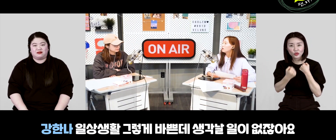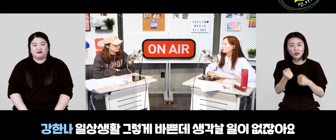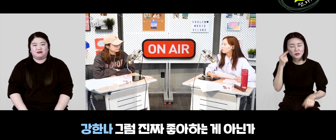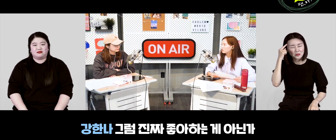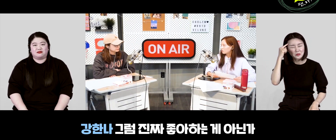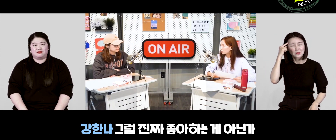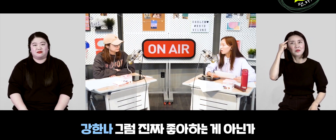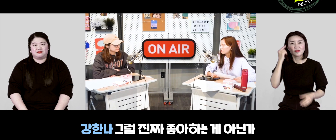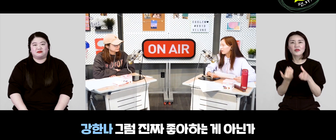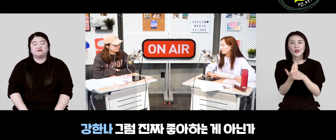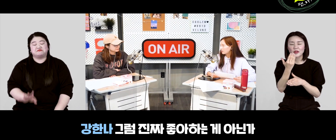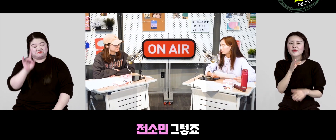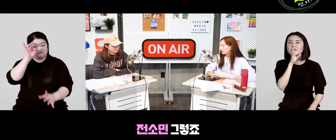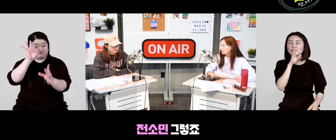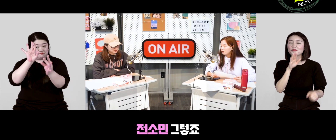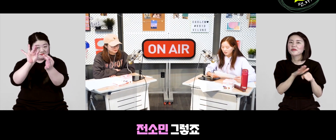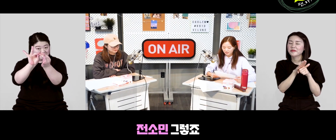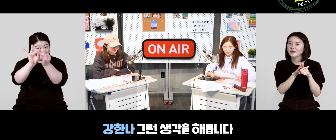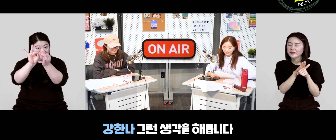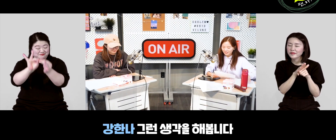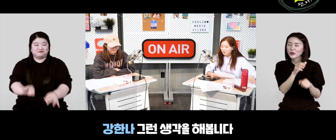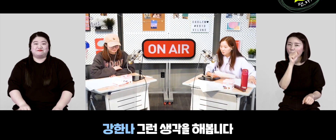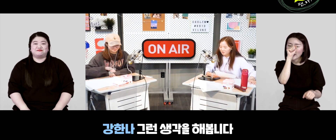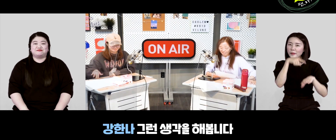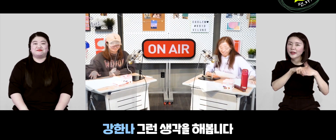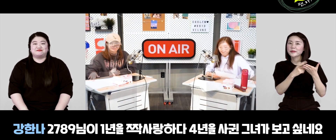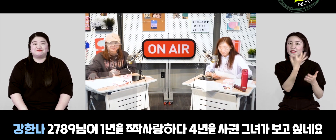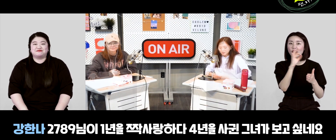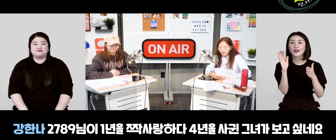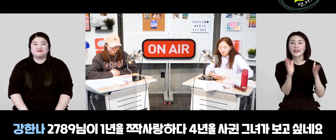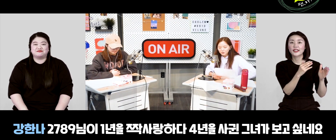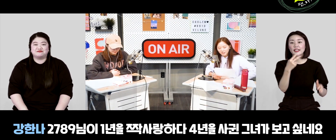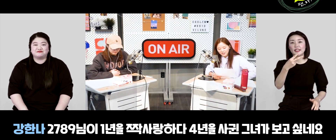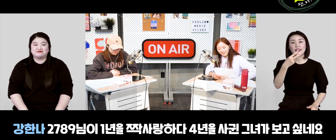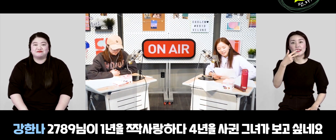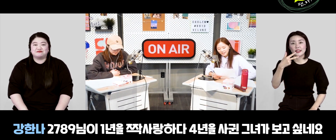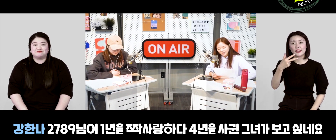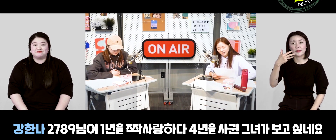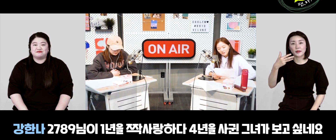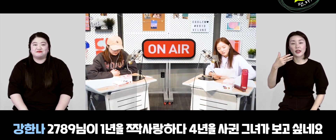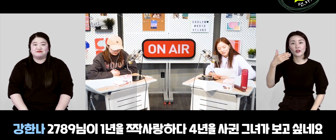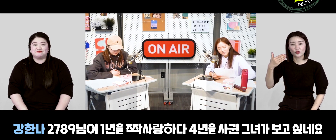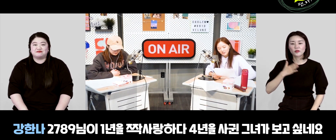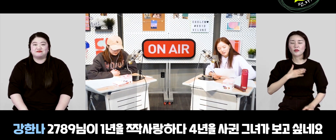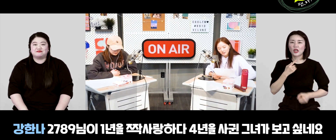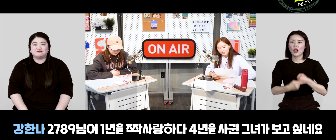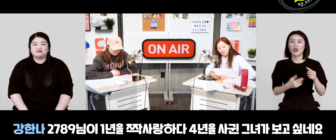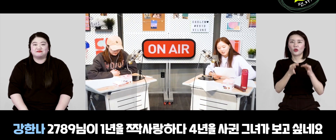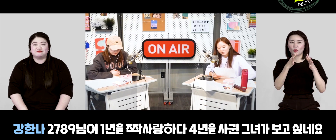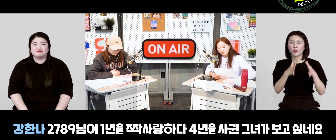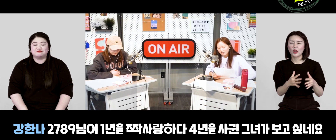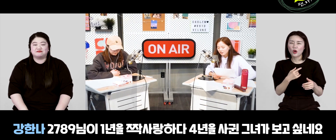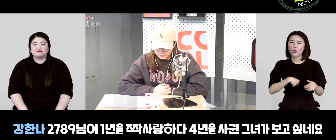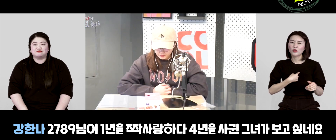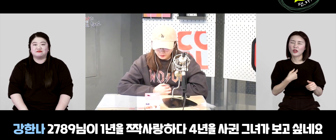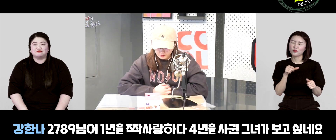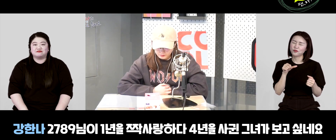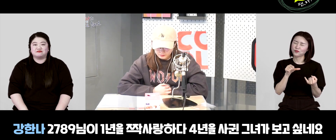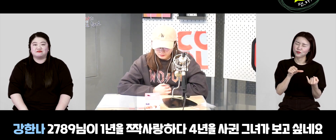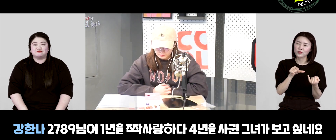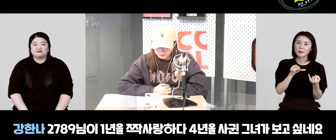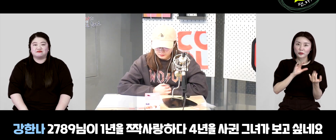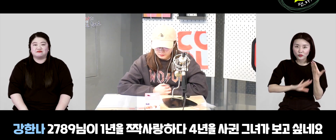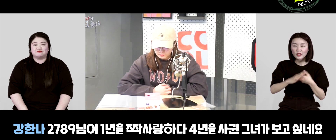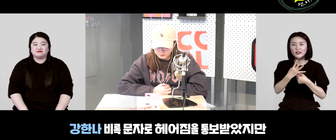없잖아요. 그럼 진짜 좋아하는 게 아닌가 그쵸. 그런 생각을 해봅니다. 2789님이 1년을 짝사랑하다 4년을 사귄 그녀가